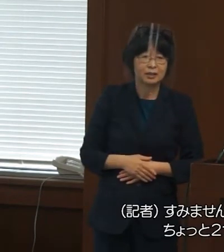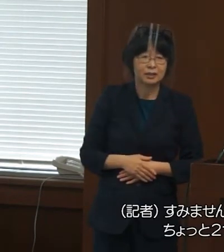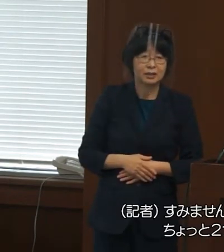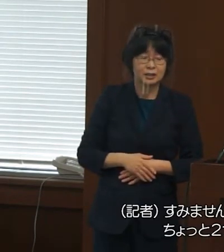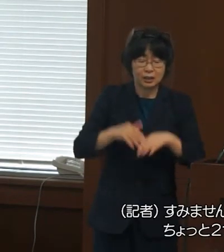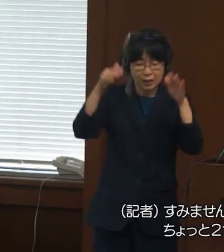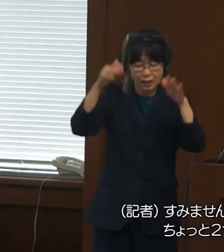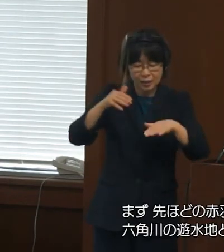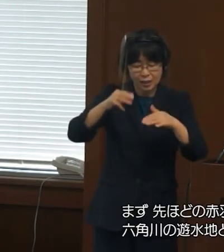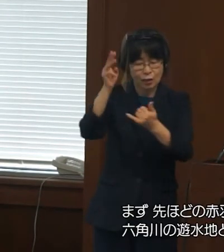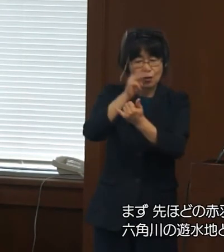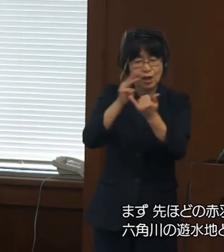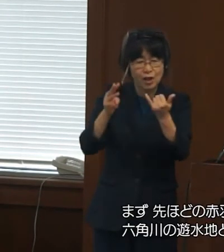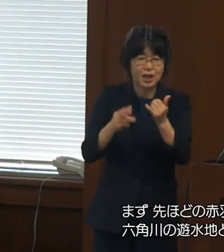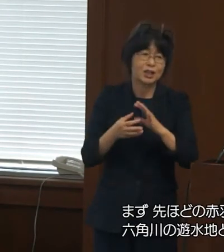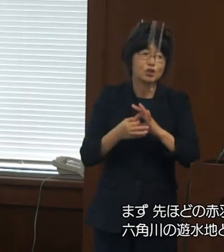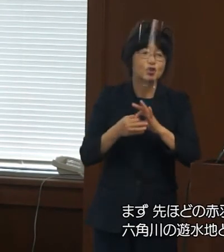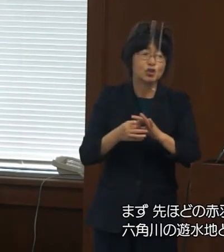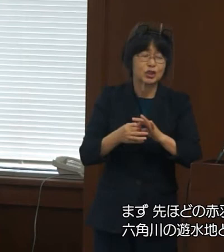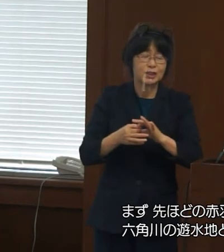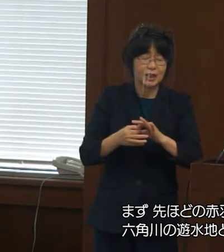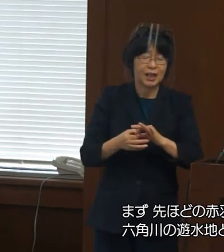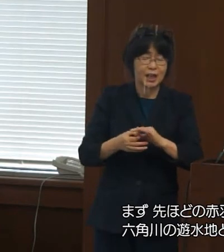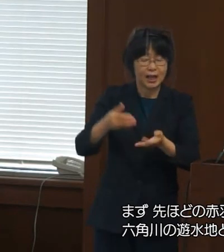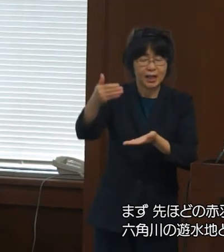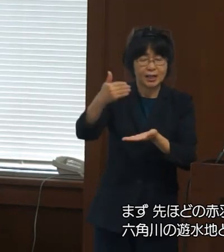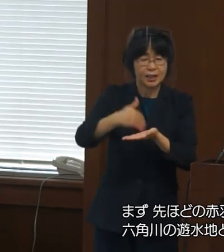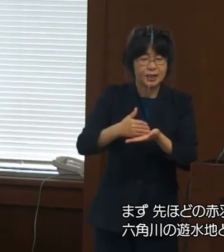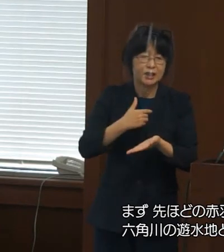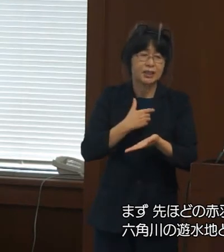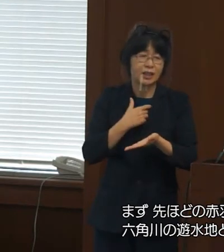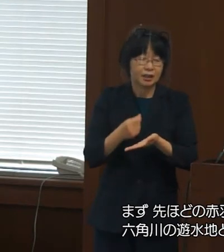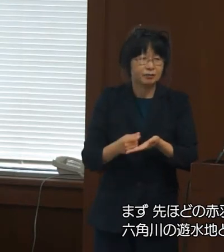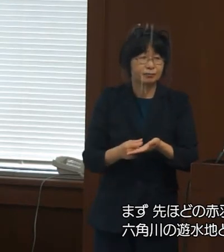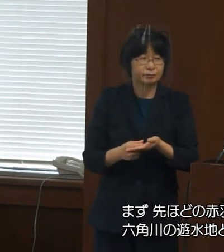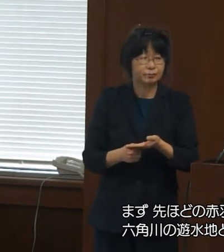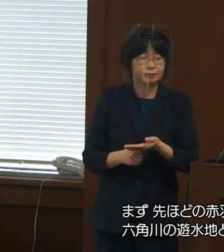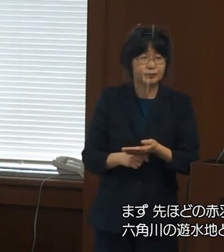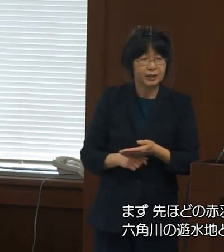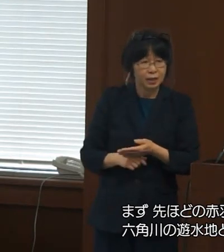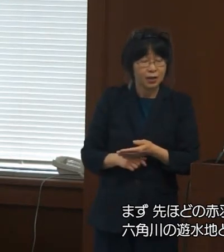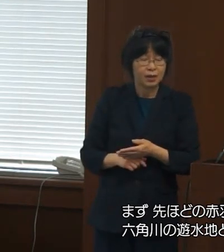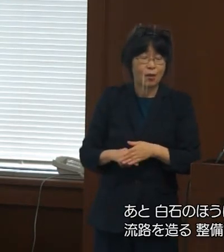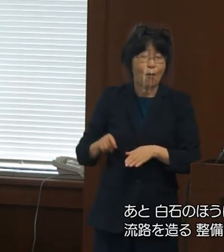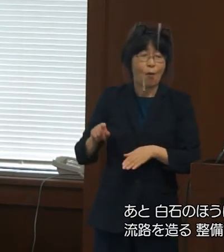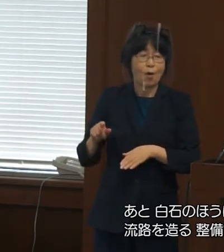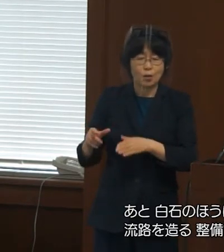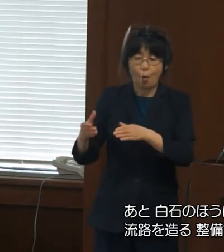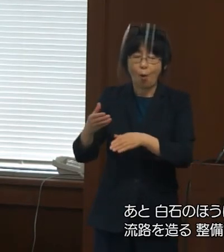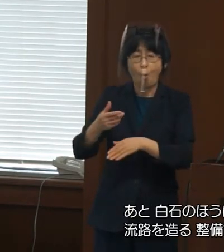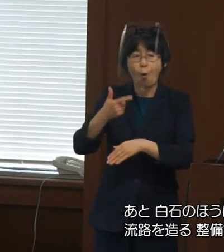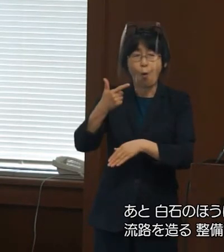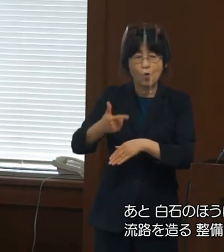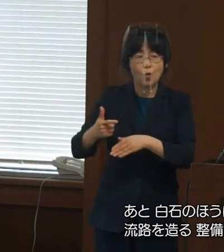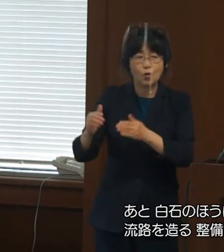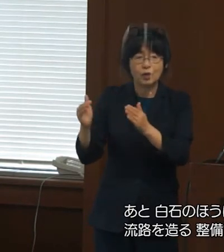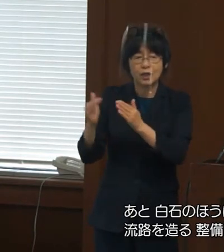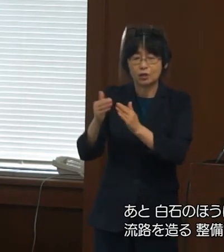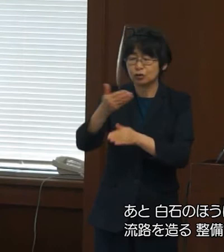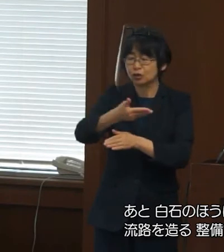ちょっと2つ伺いたいんですけど、まず先ほどの赤羽大臣の話なんですが、六角川の遊水地と、あと白石の